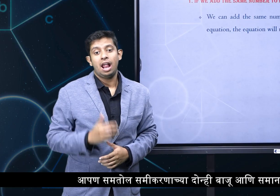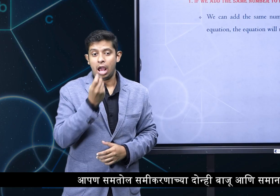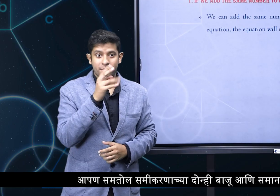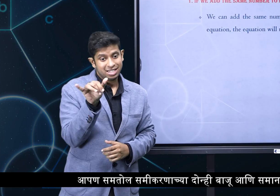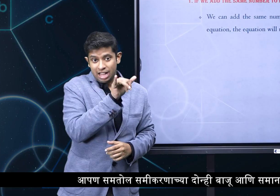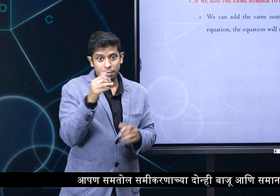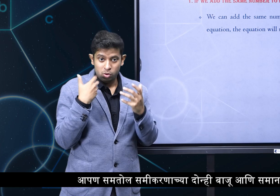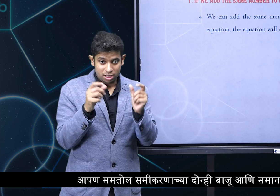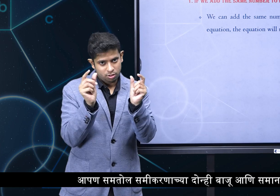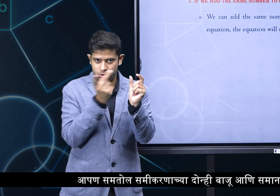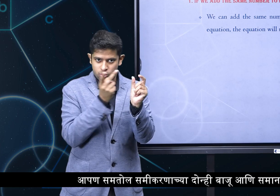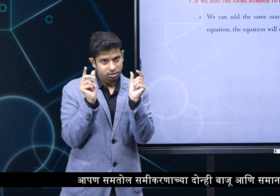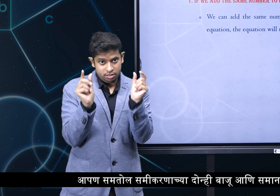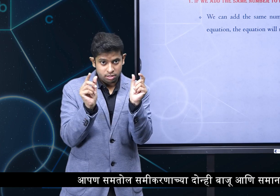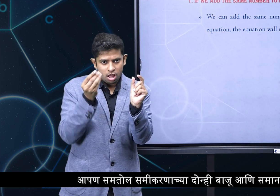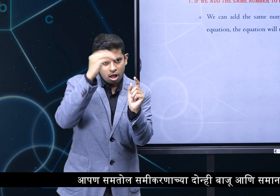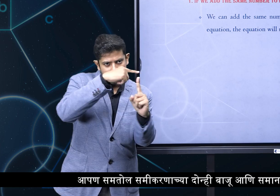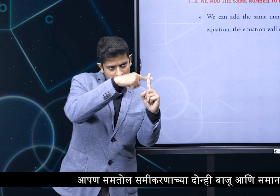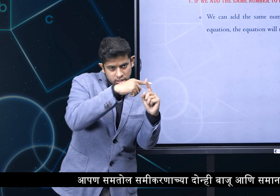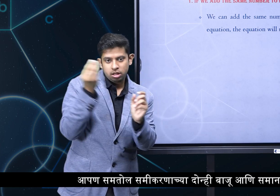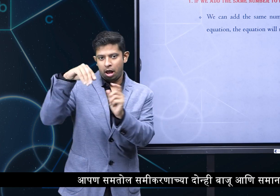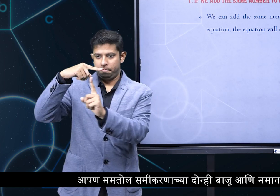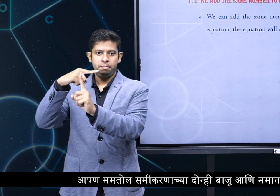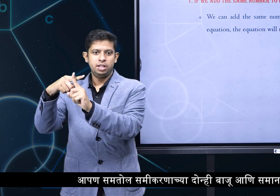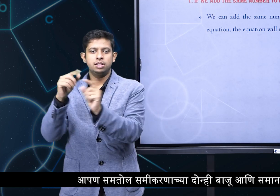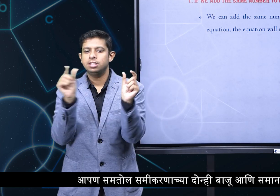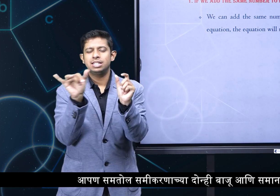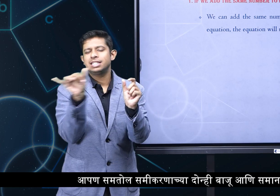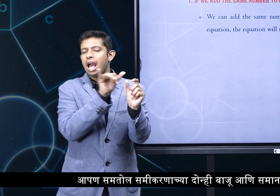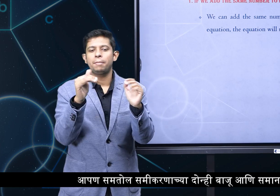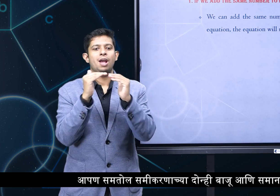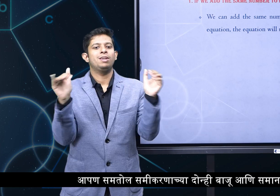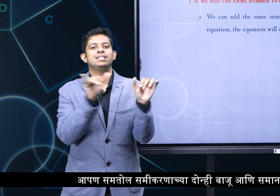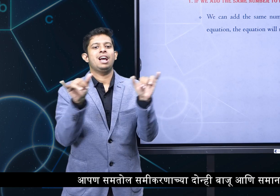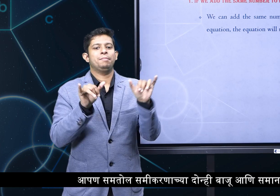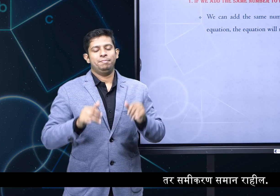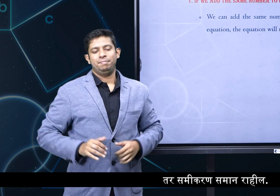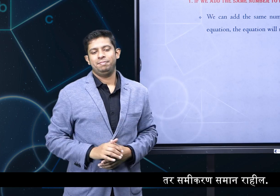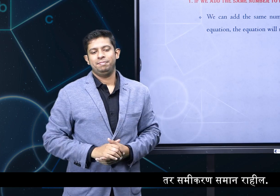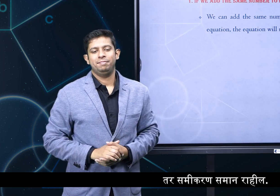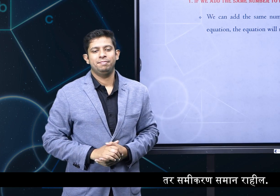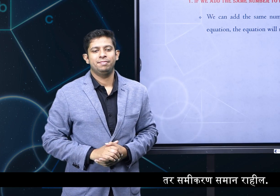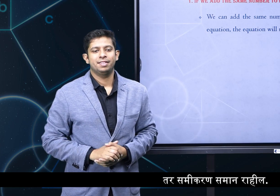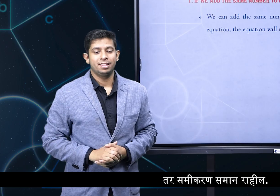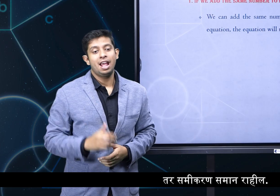आपण समतोल समीकरणाचे दोन्ही बाजू आणि समान संख्या जोडू शकतात, तर समीकरण समान राहील.